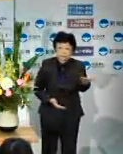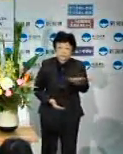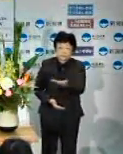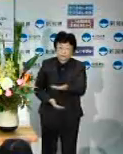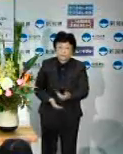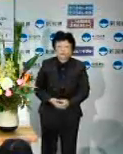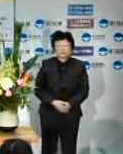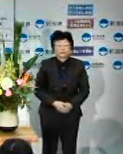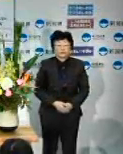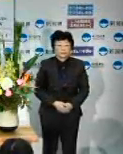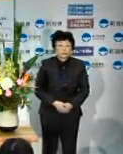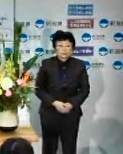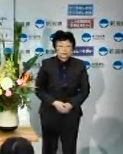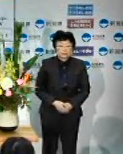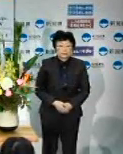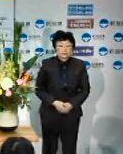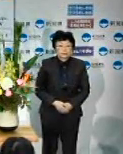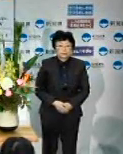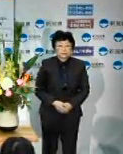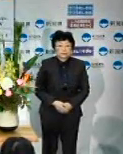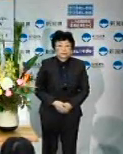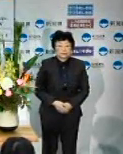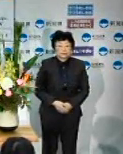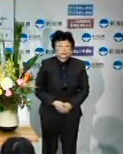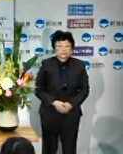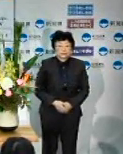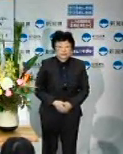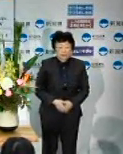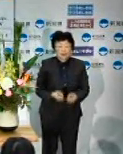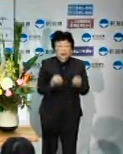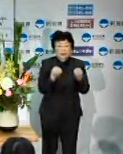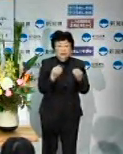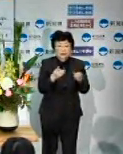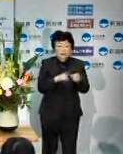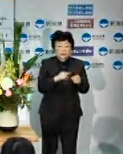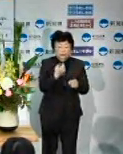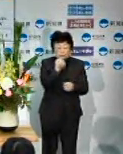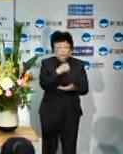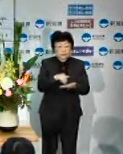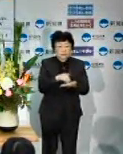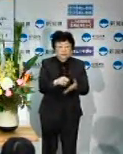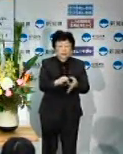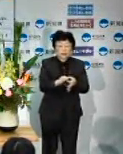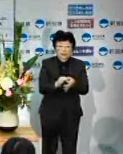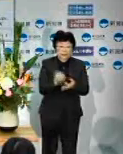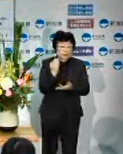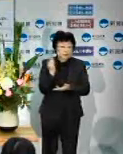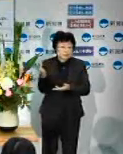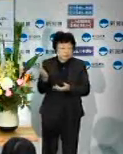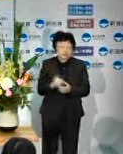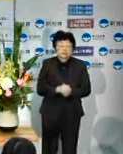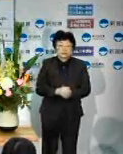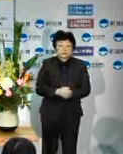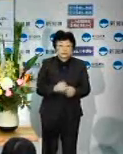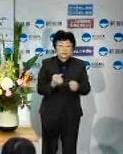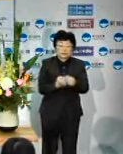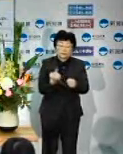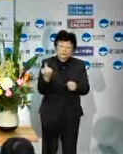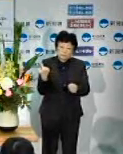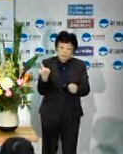新潟日報の笠野です。新潟予算の関連でお伺いしたいんですけれども、昨年末です